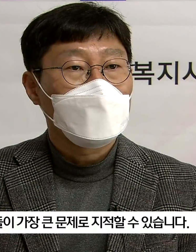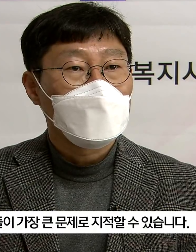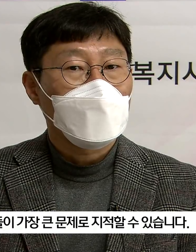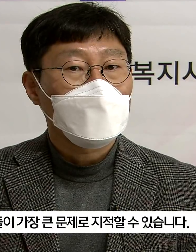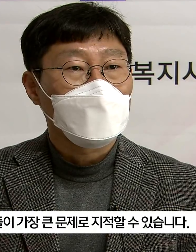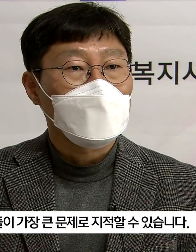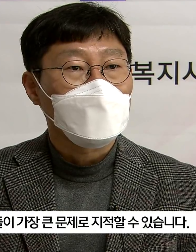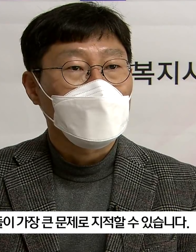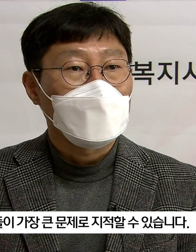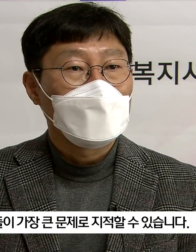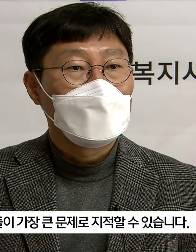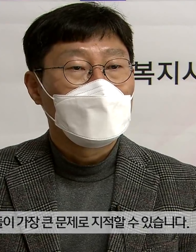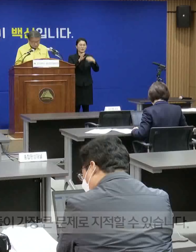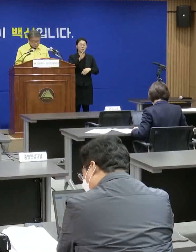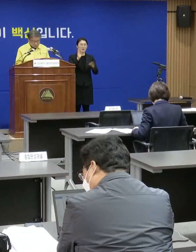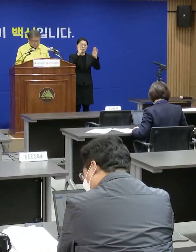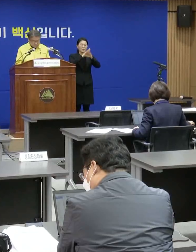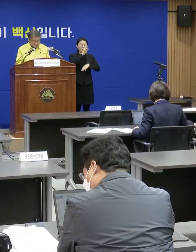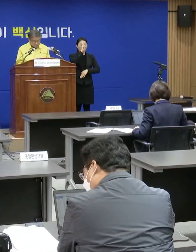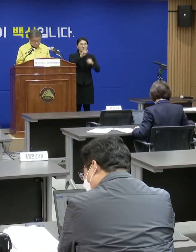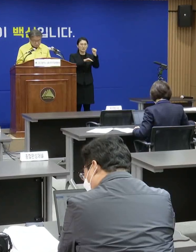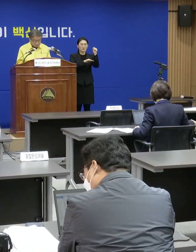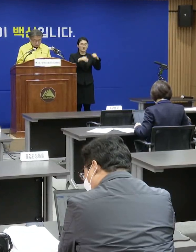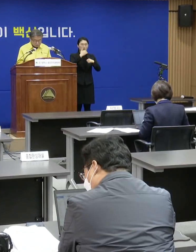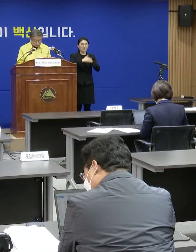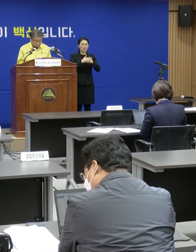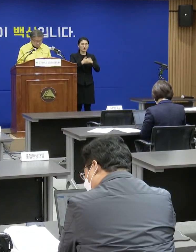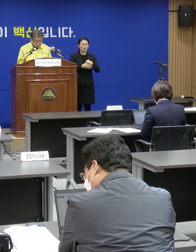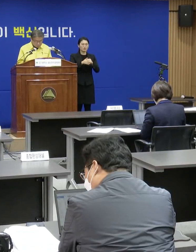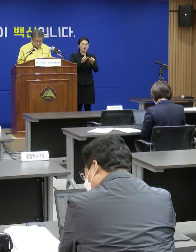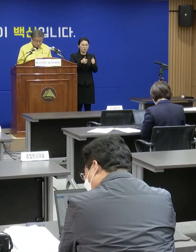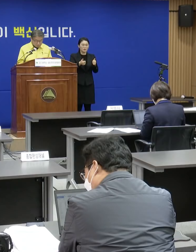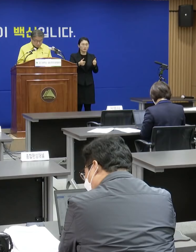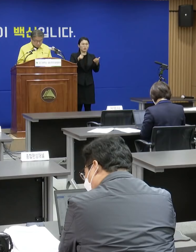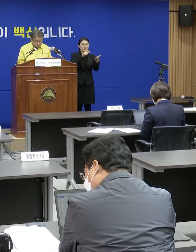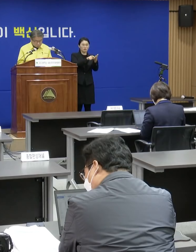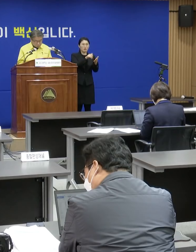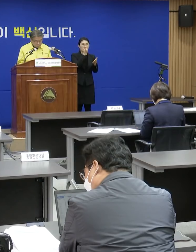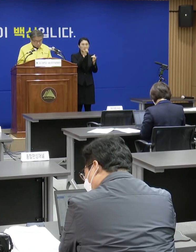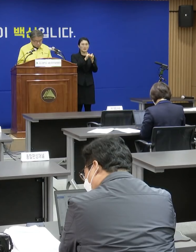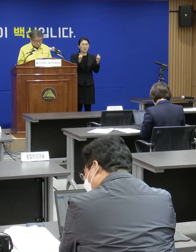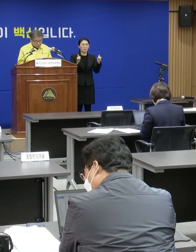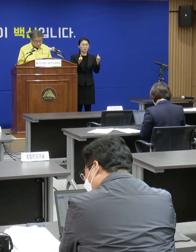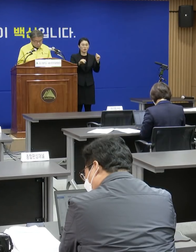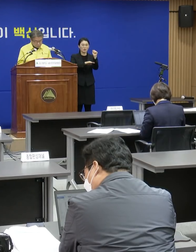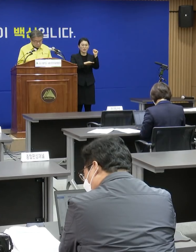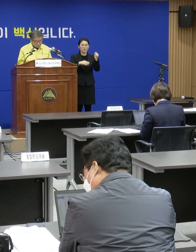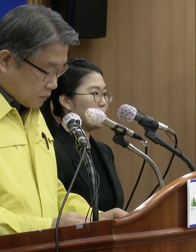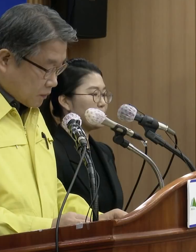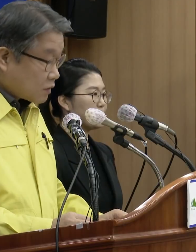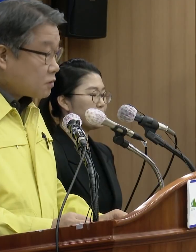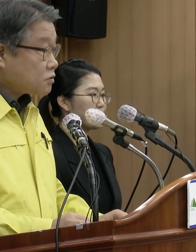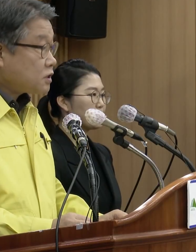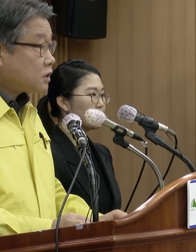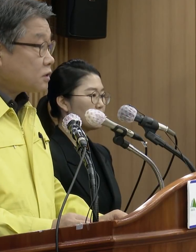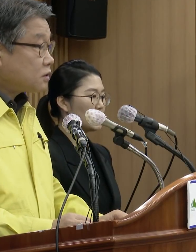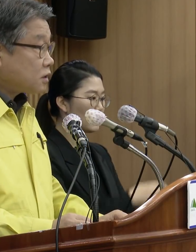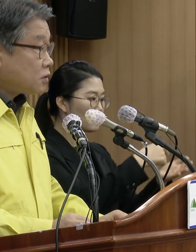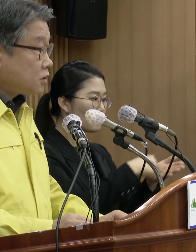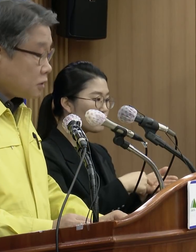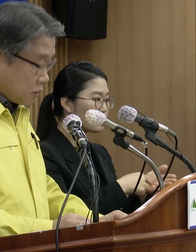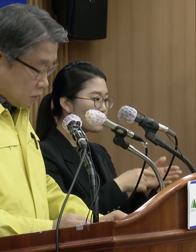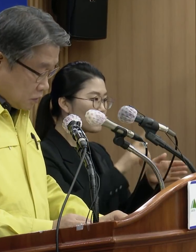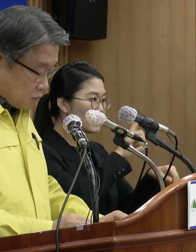문제로 지적할 수 있습니다. 앞뒤가 다른 대구시 행정과 부실한 전산 시스템까지 더해